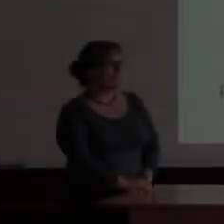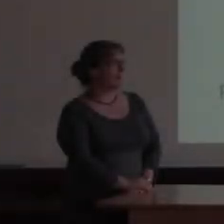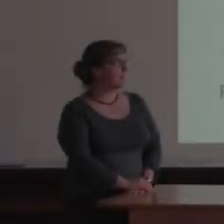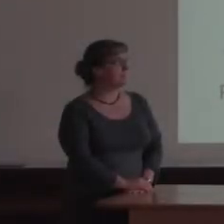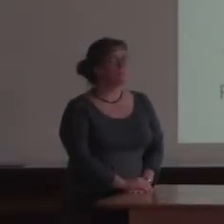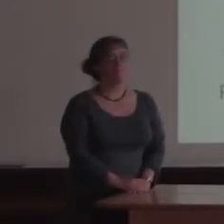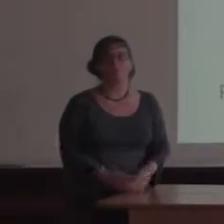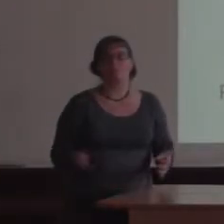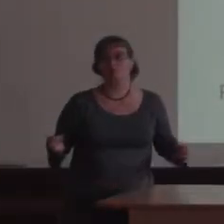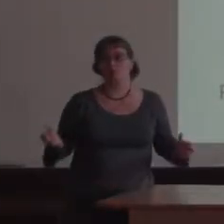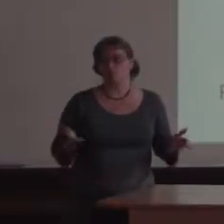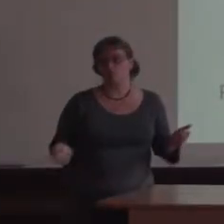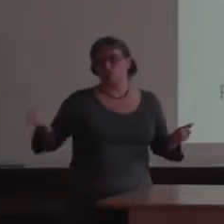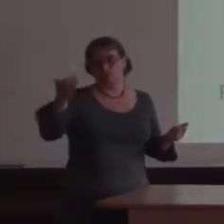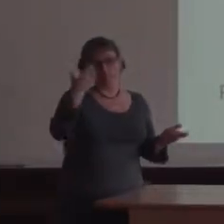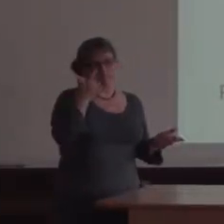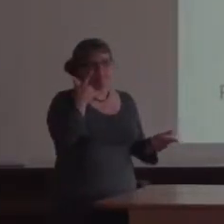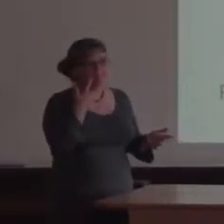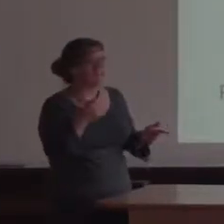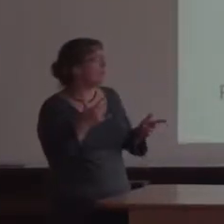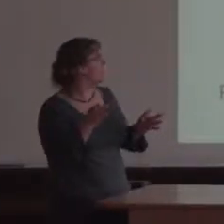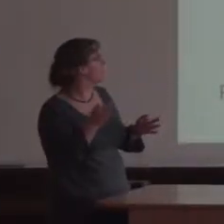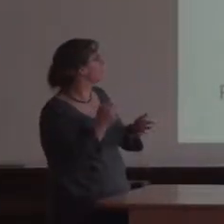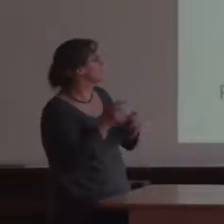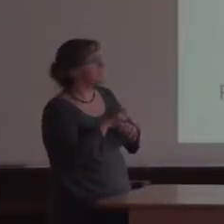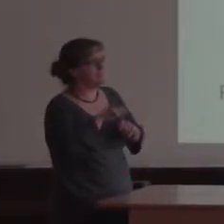Donc, comme vous l'avez deviné, on va parler de tests.